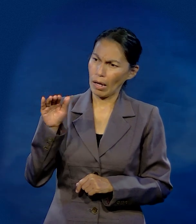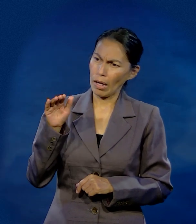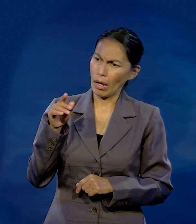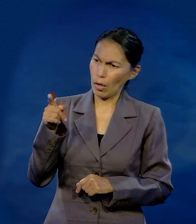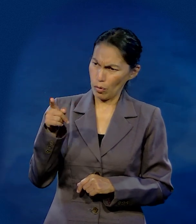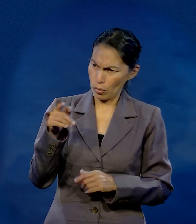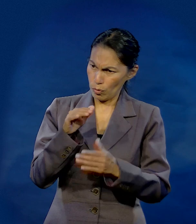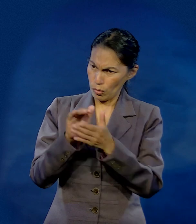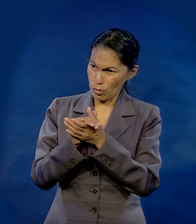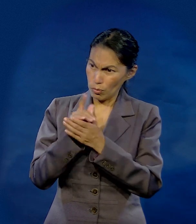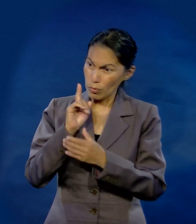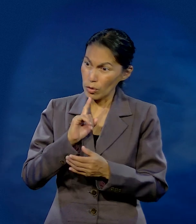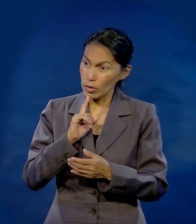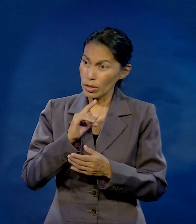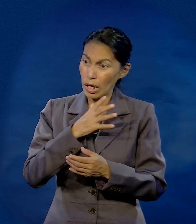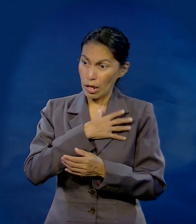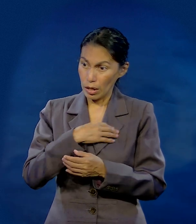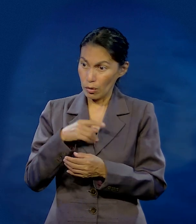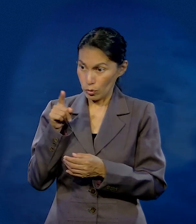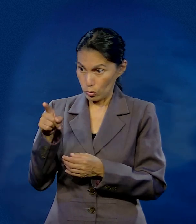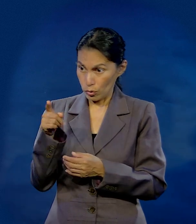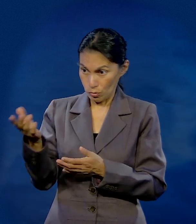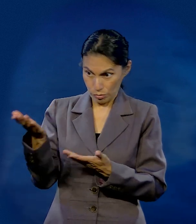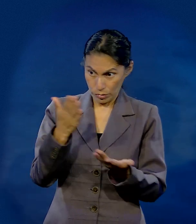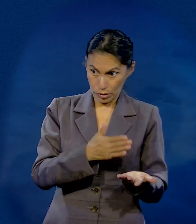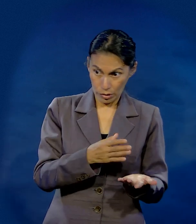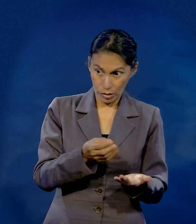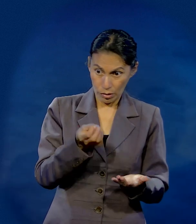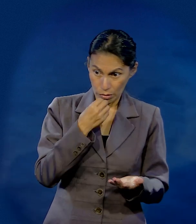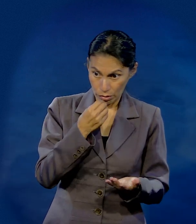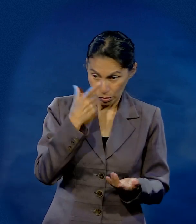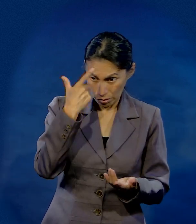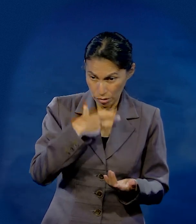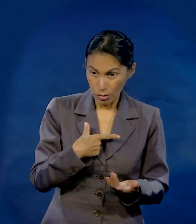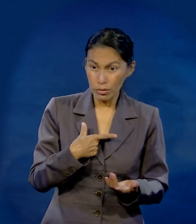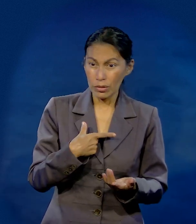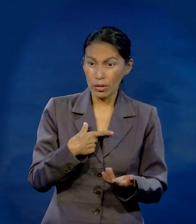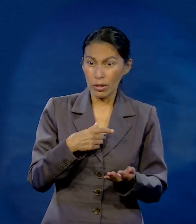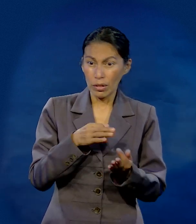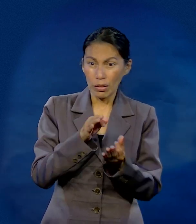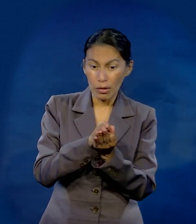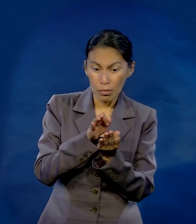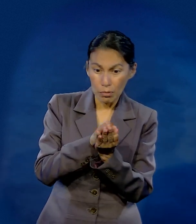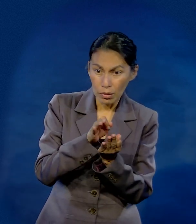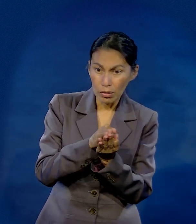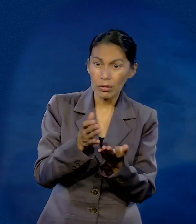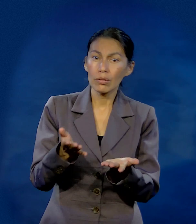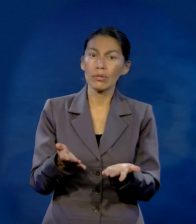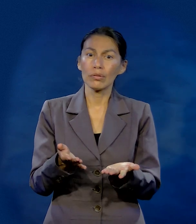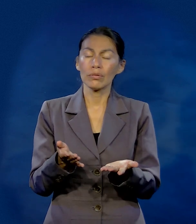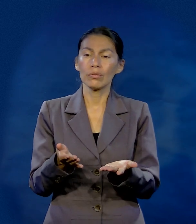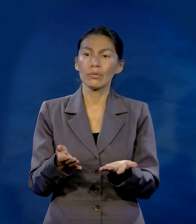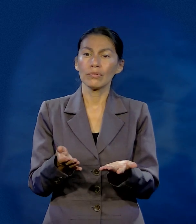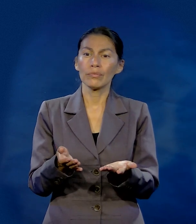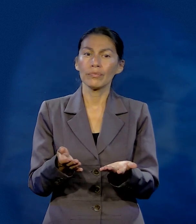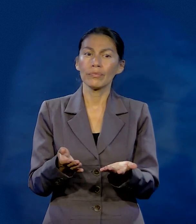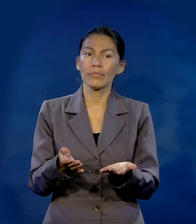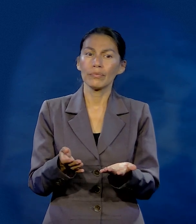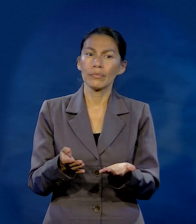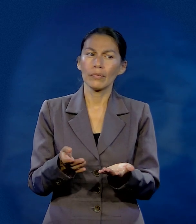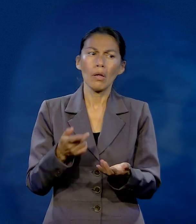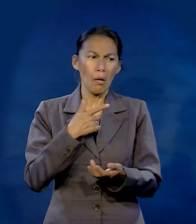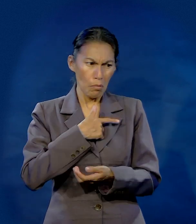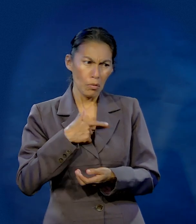religioso no no no no yo soy a político y a religioso vecino mi esposa sí tiene una iglesia